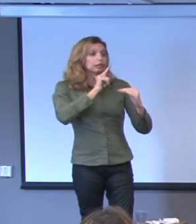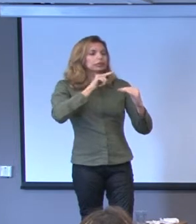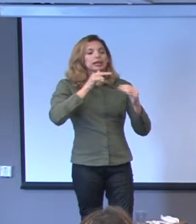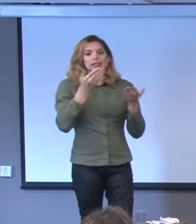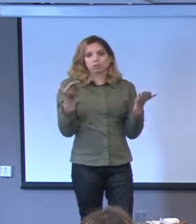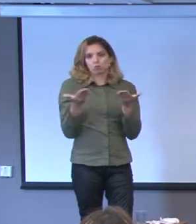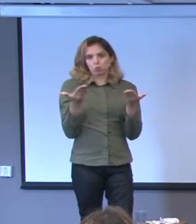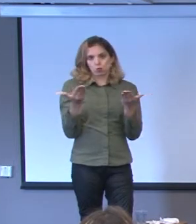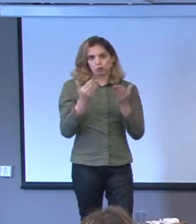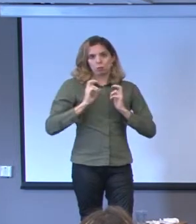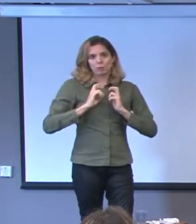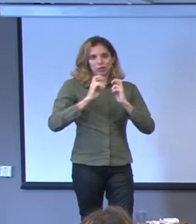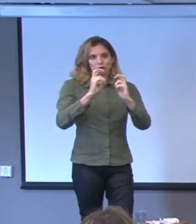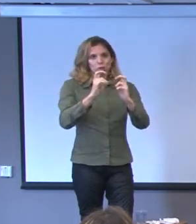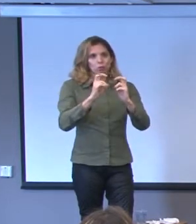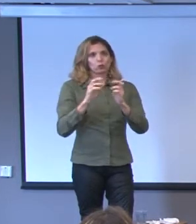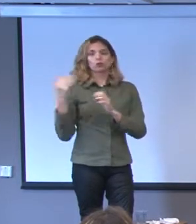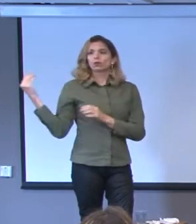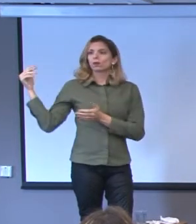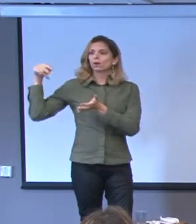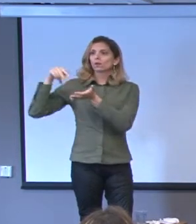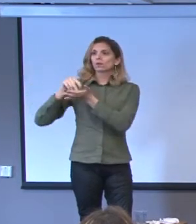peguei o metrô, eu vim aqui no Itaú,